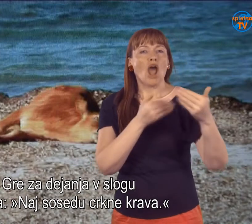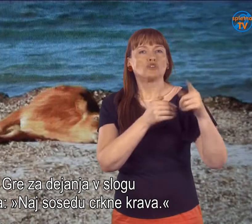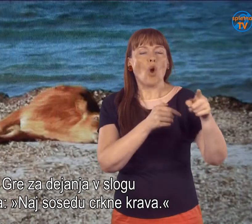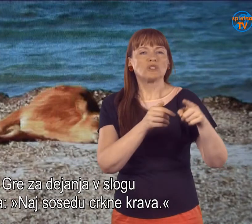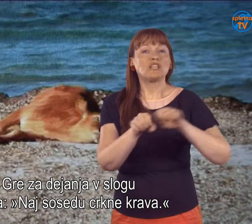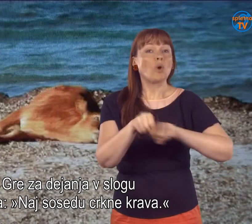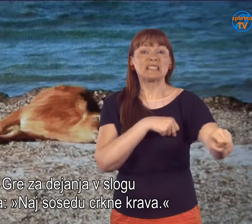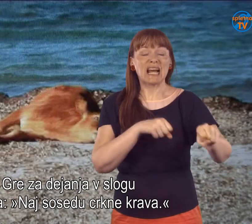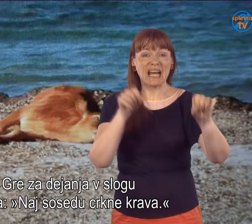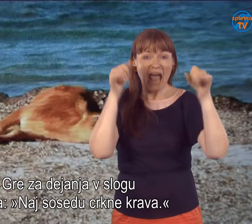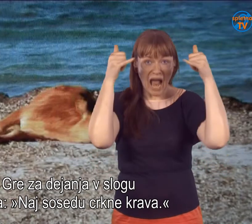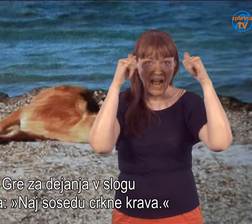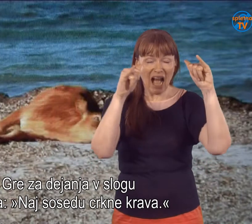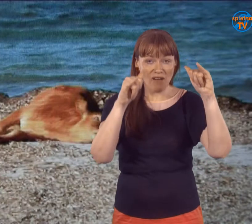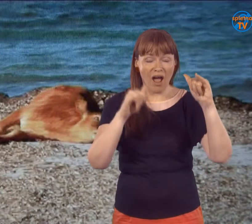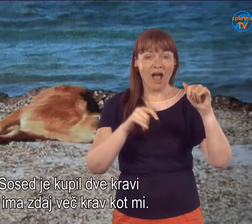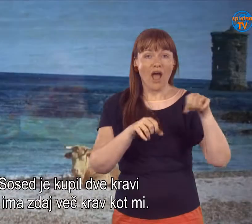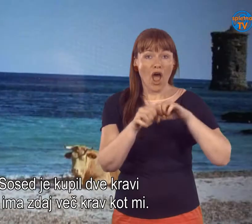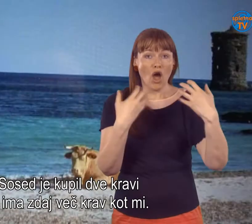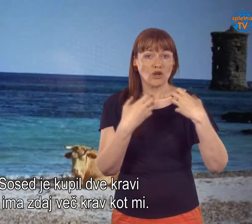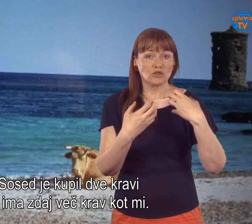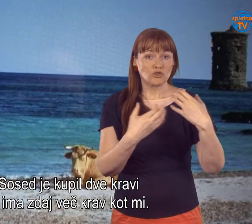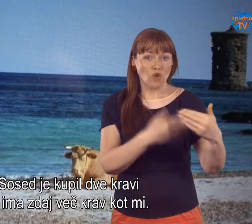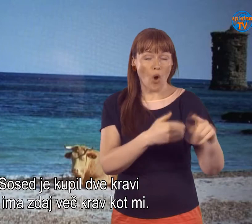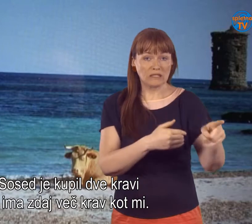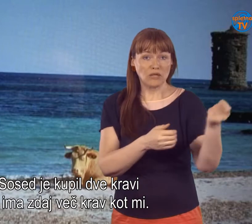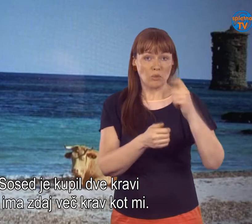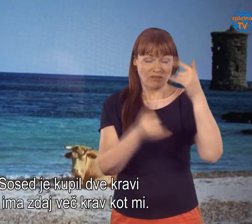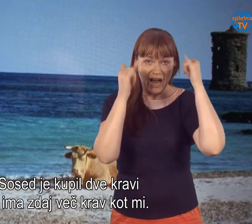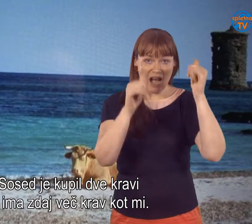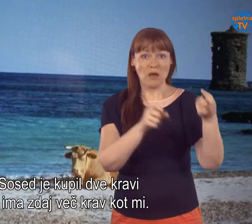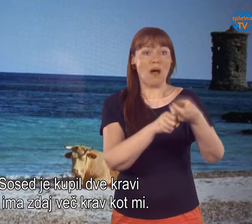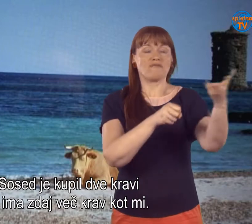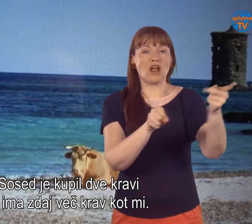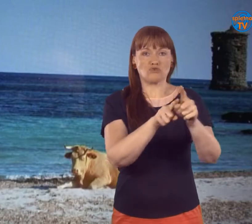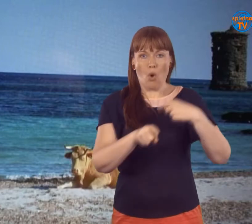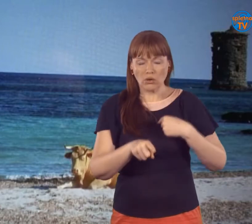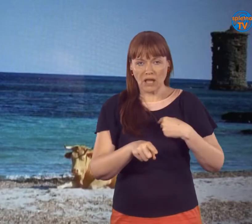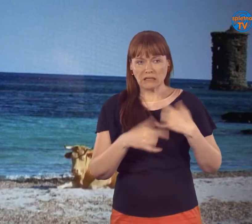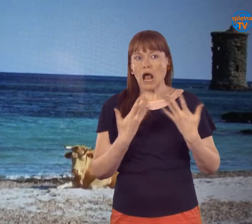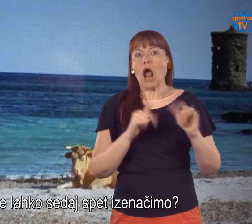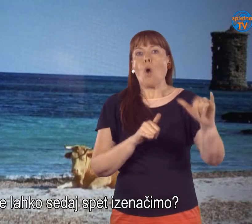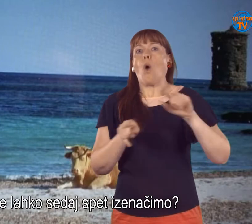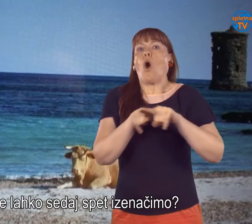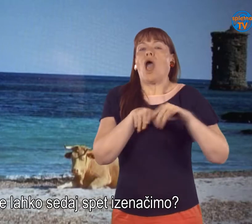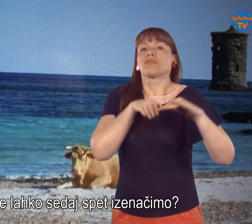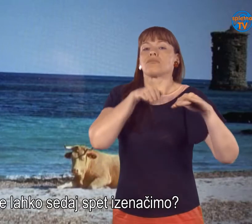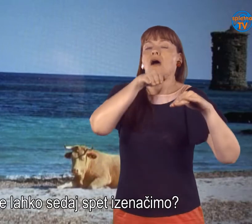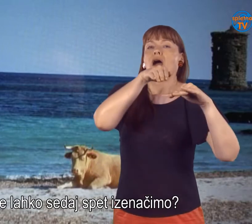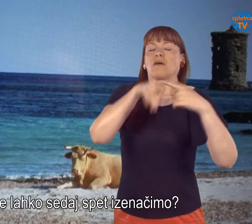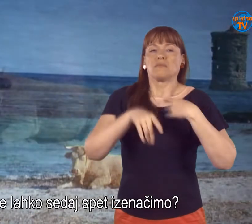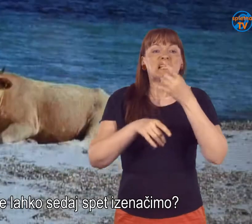izreka naj sosedu crkne krava, ker je sosed kupil 2 kravi in zdaj ima več krav kot mi. In kako se lahko